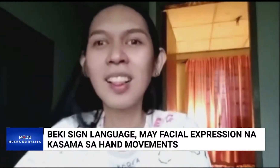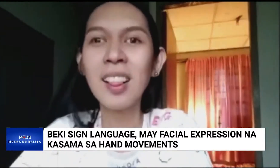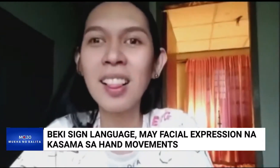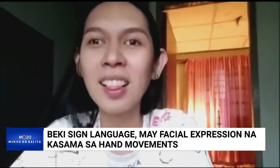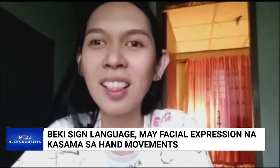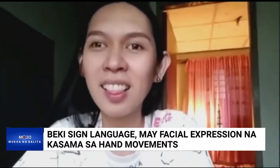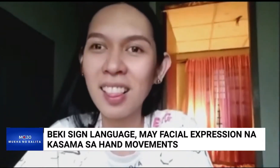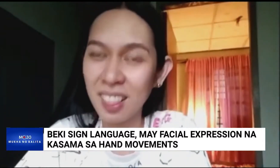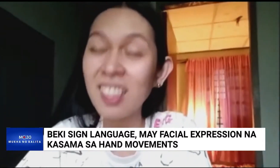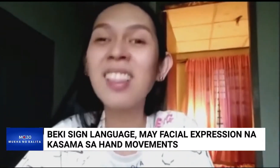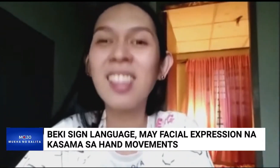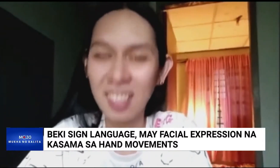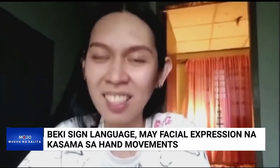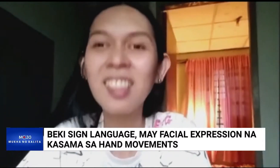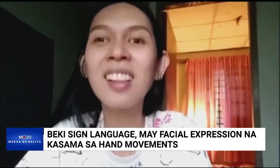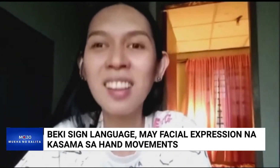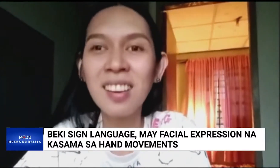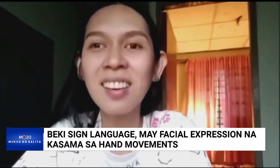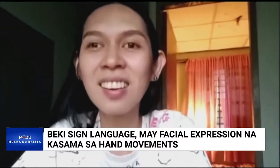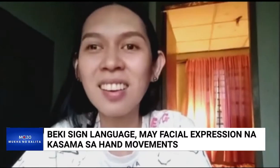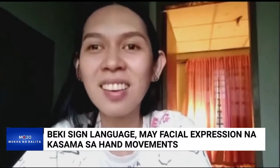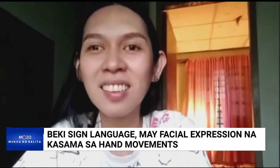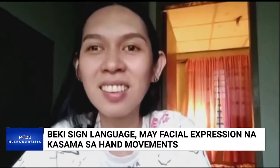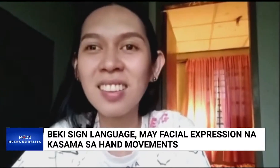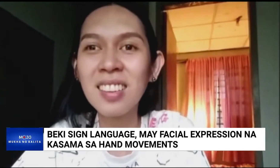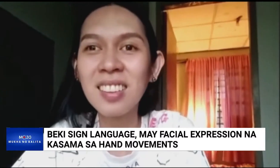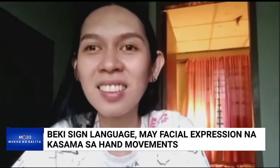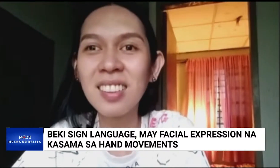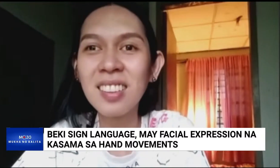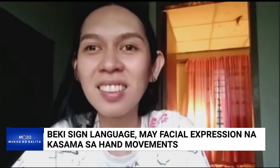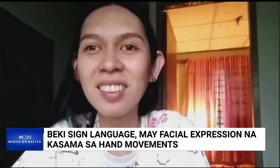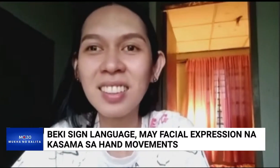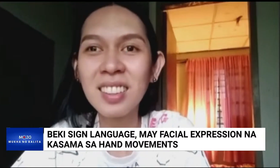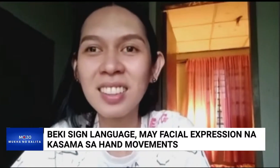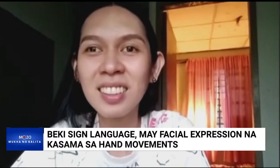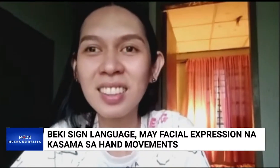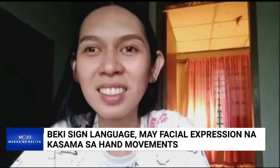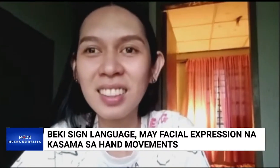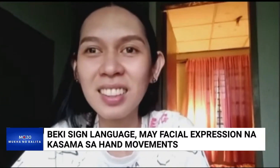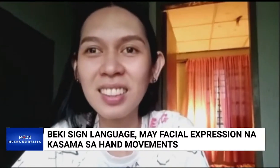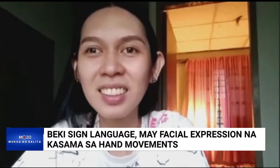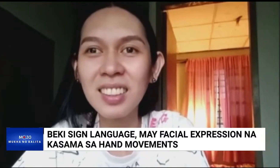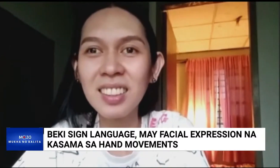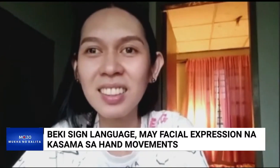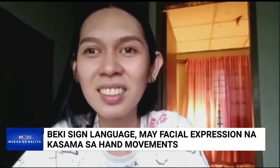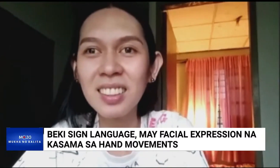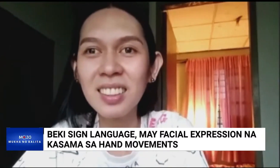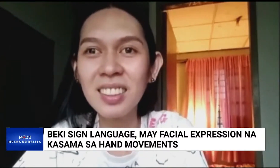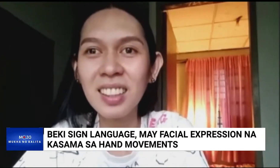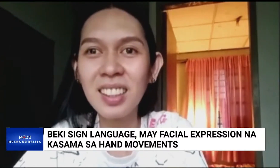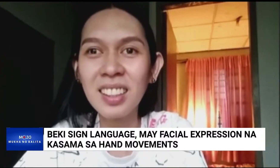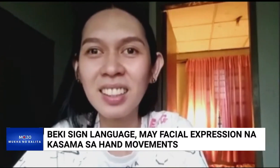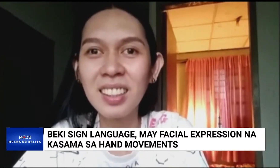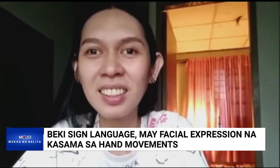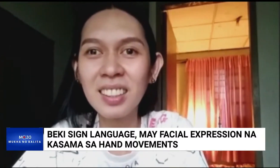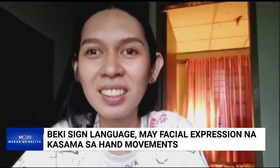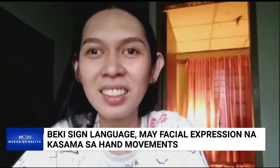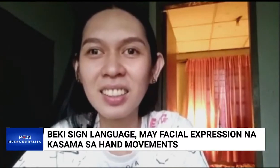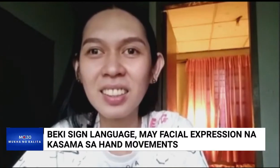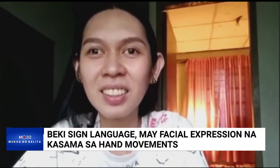ganun sa deaf. Parang depende kung paano namin mako-communicate. Hindi siya word by word. Very visual talaga siya.